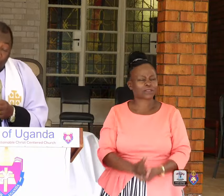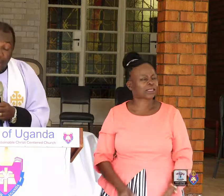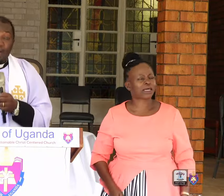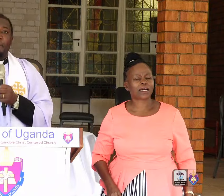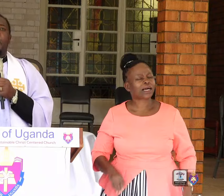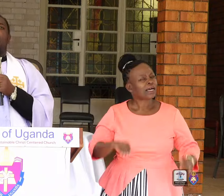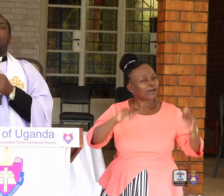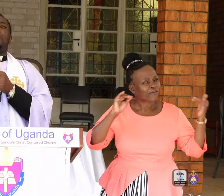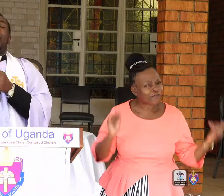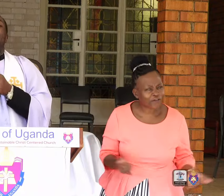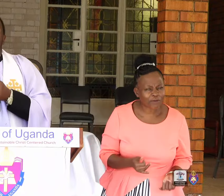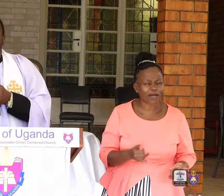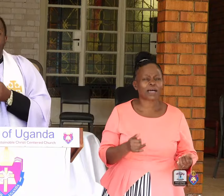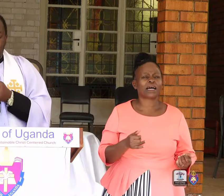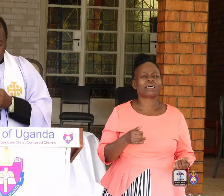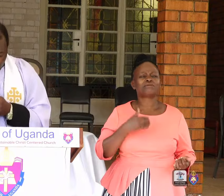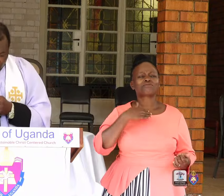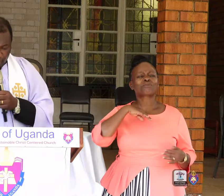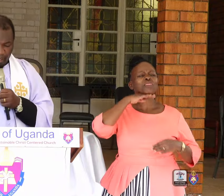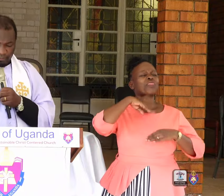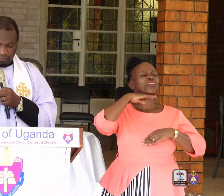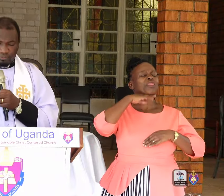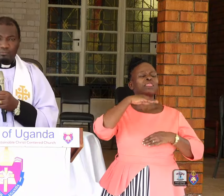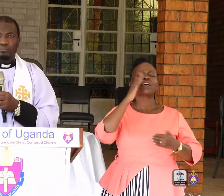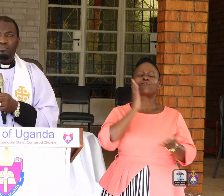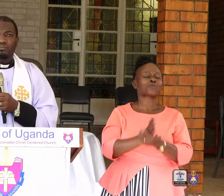fuba obuteetamwa mazima